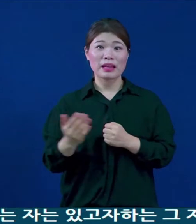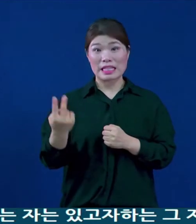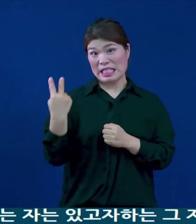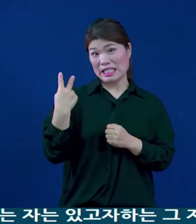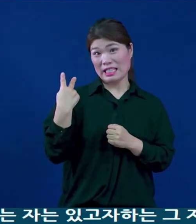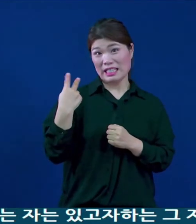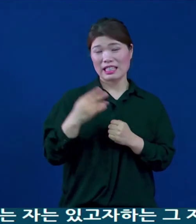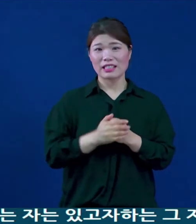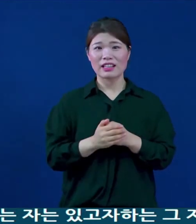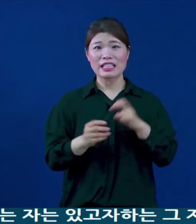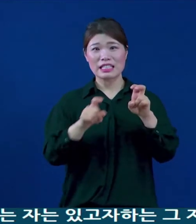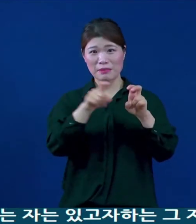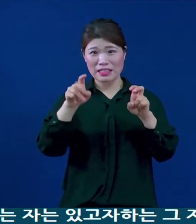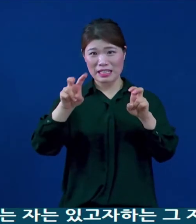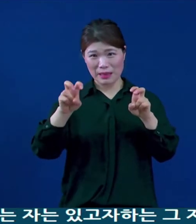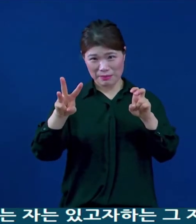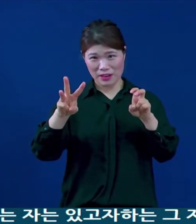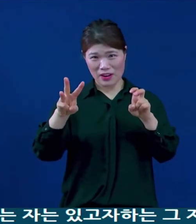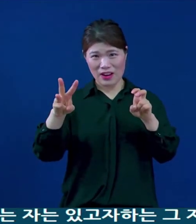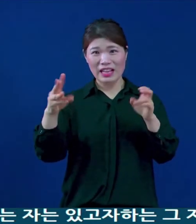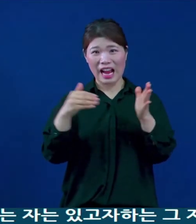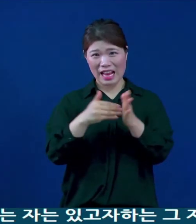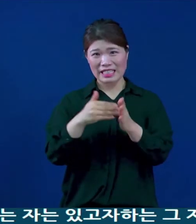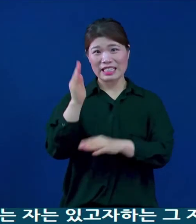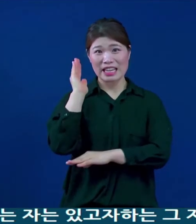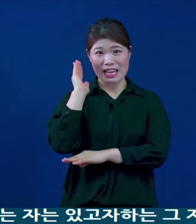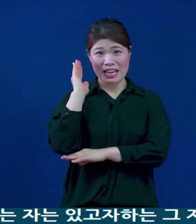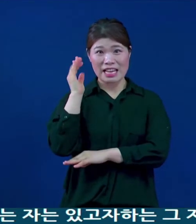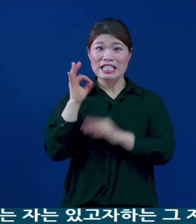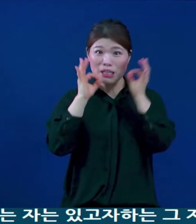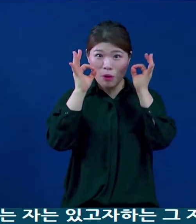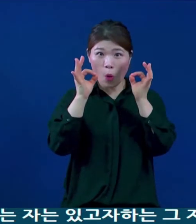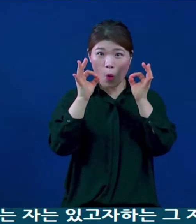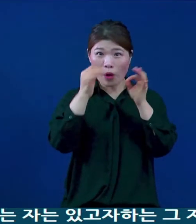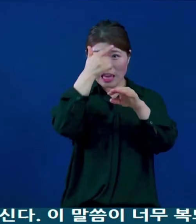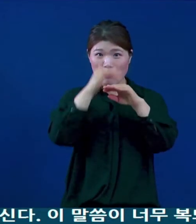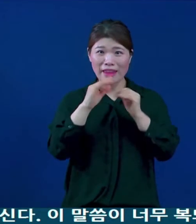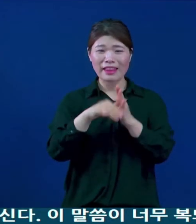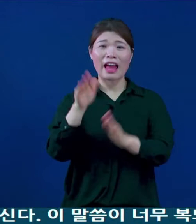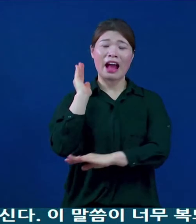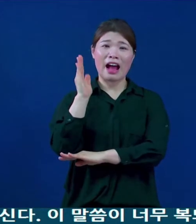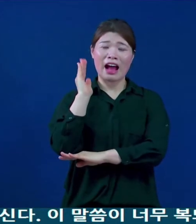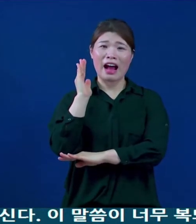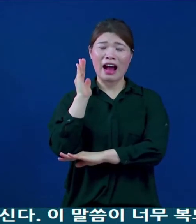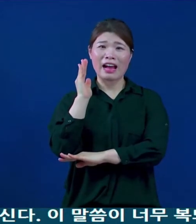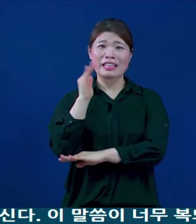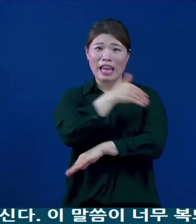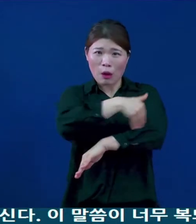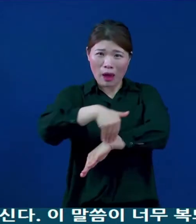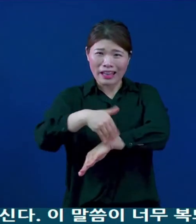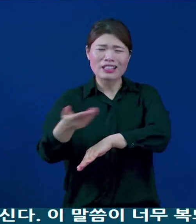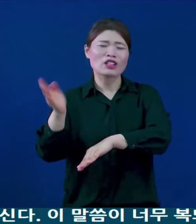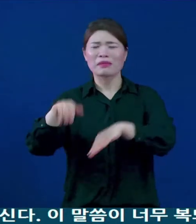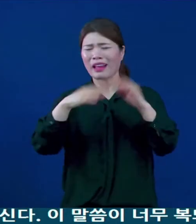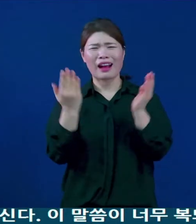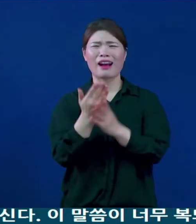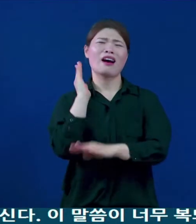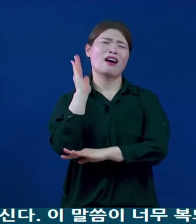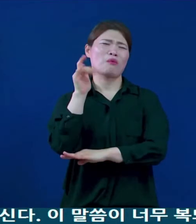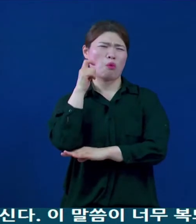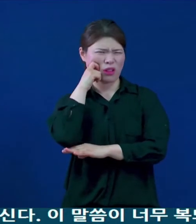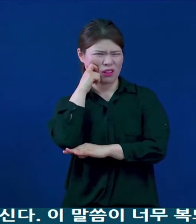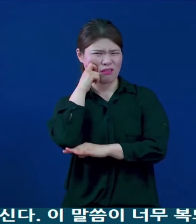나머지 20절에서 23절을 다루려 했으나 그때에도 다 다루지 못하고 이미